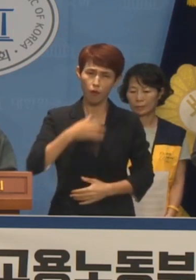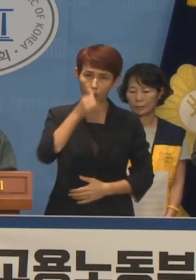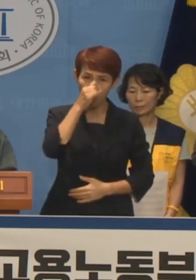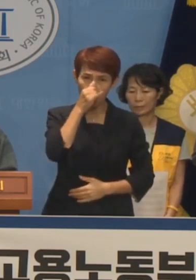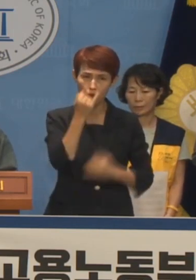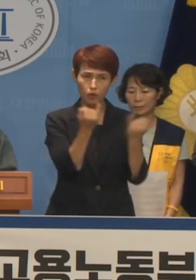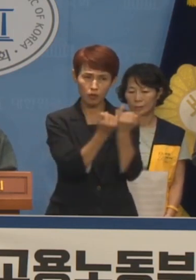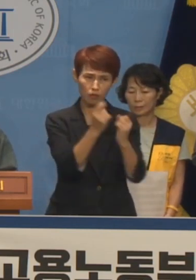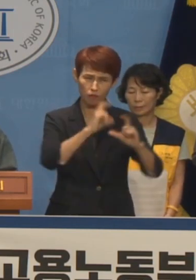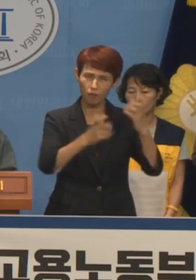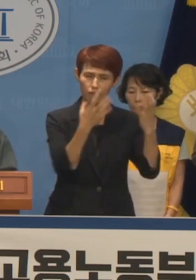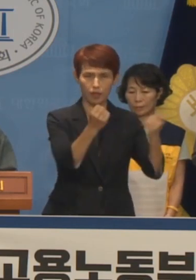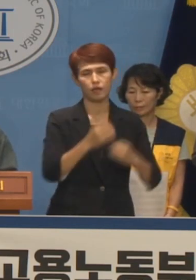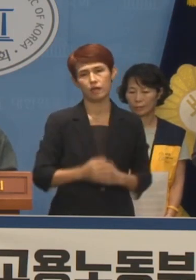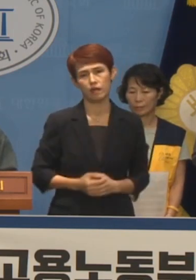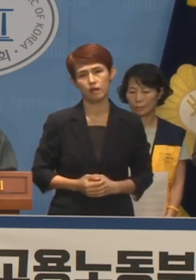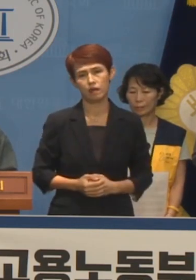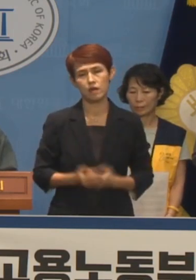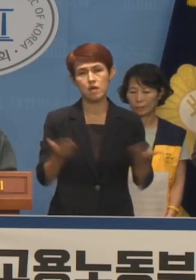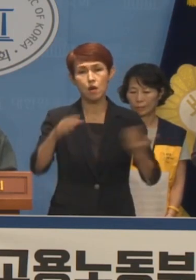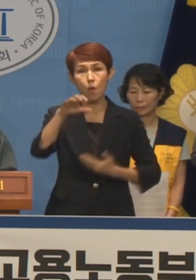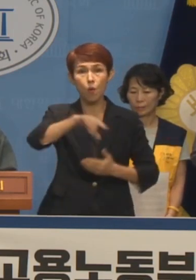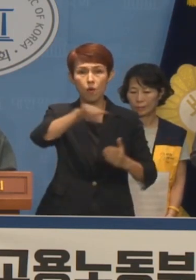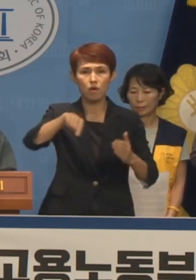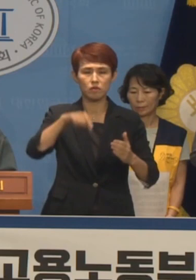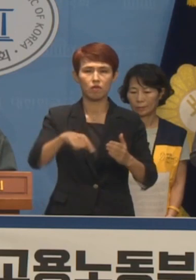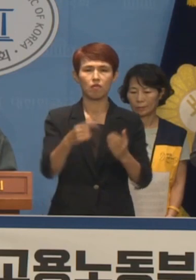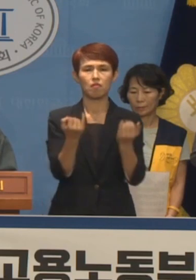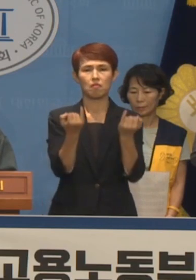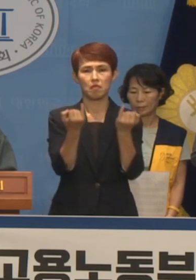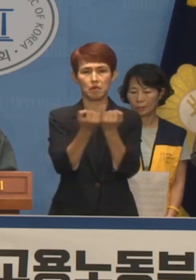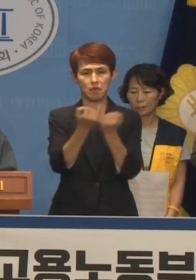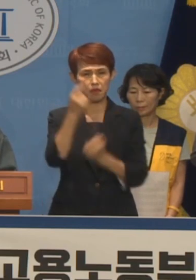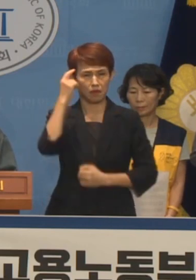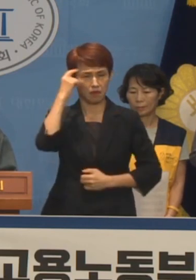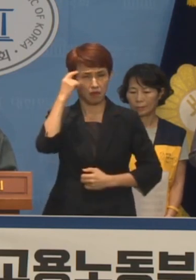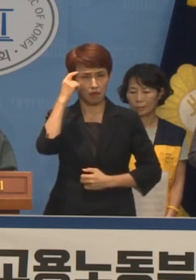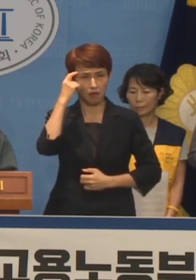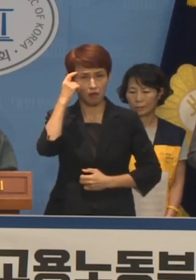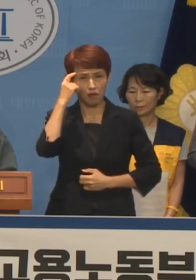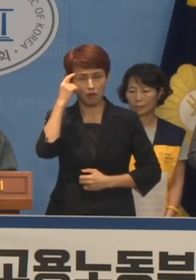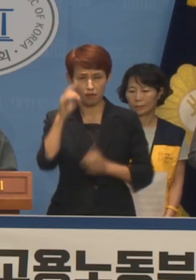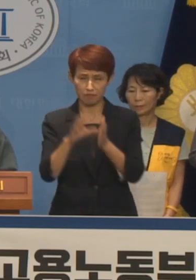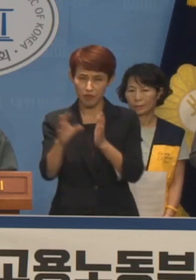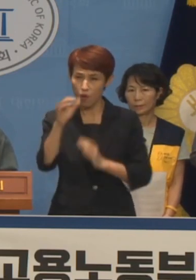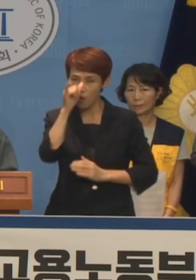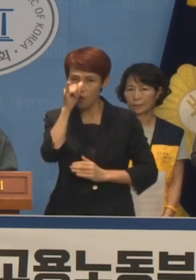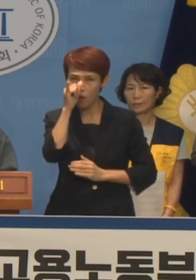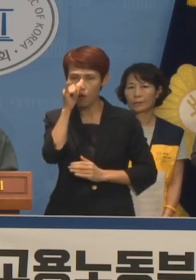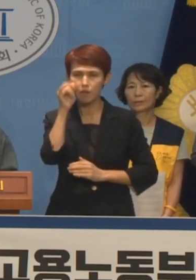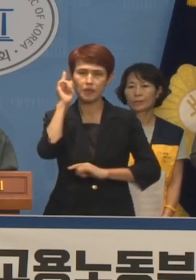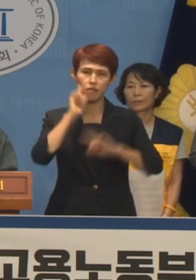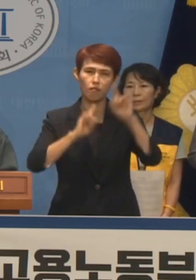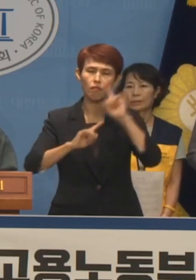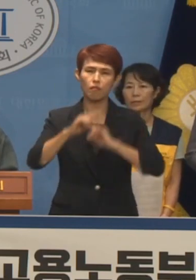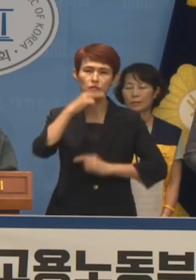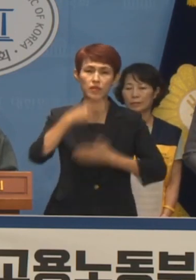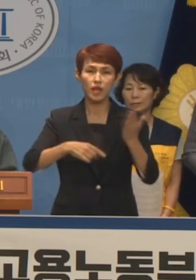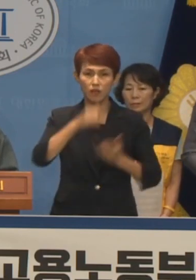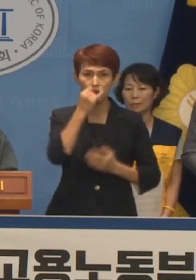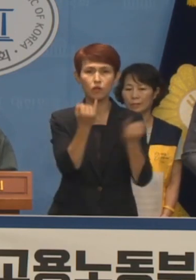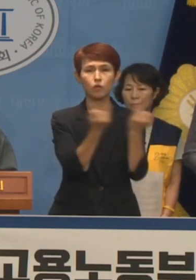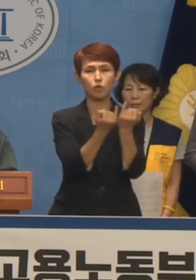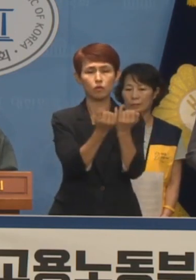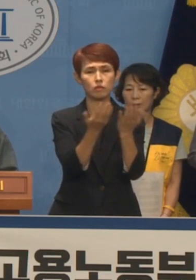것입니다. 또한 최근 일터내 페미니즘 사상 검증으로 경제적, 사회적, 정서적 피해를 입고 있는 여성 노동자들이